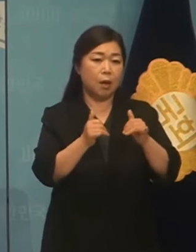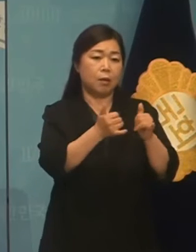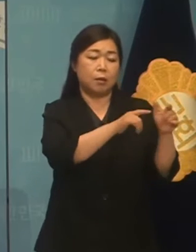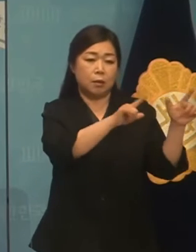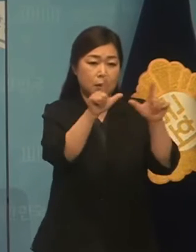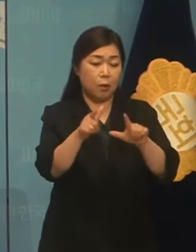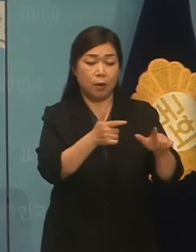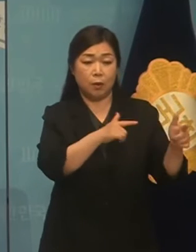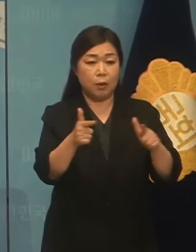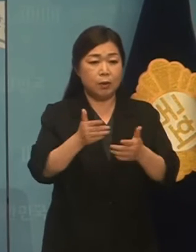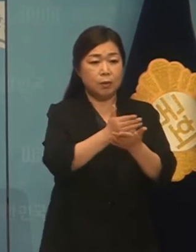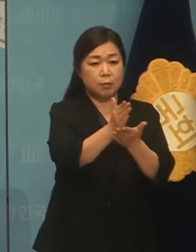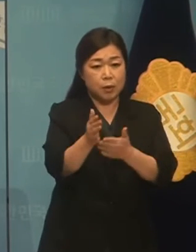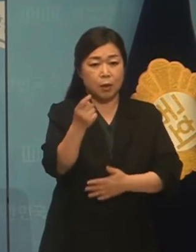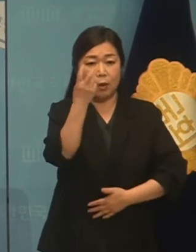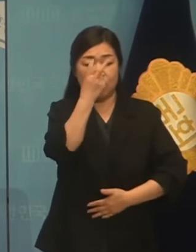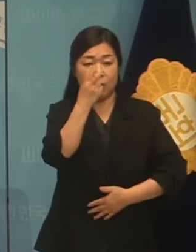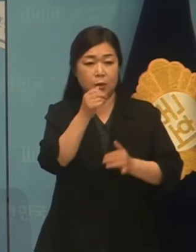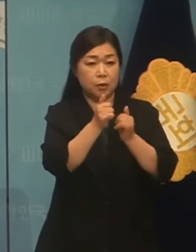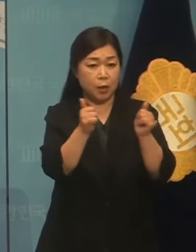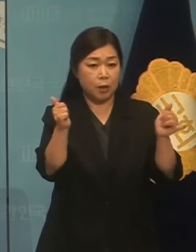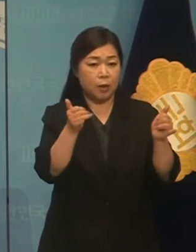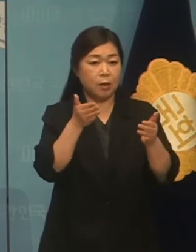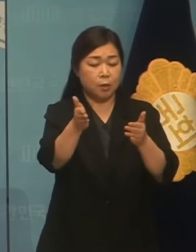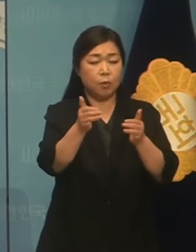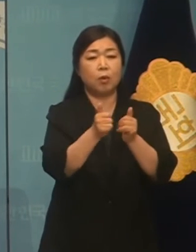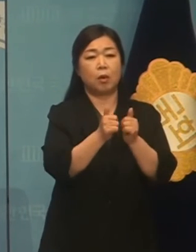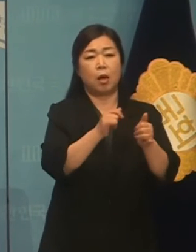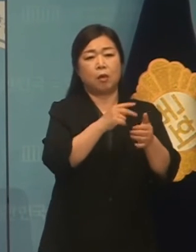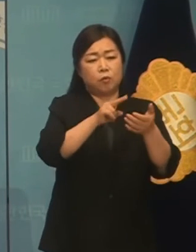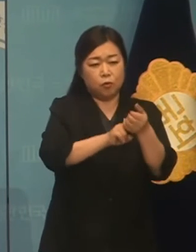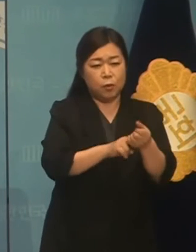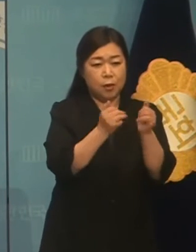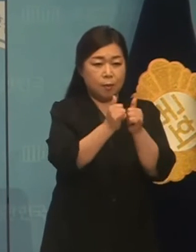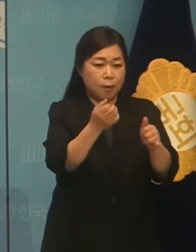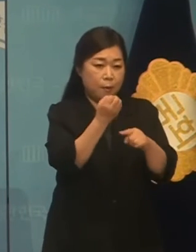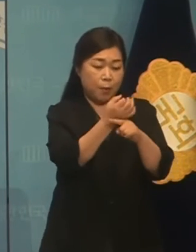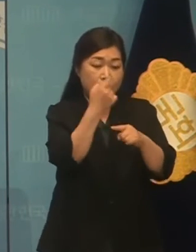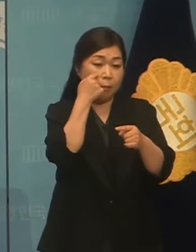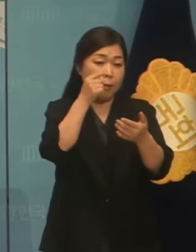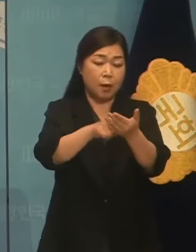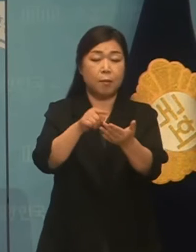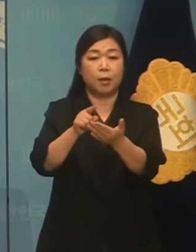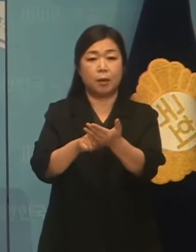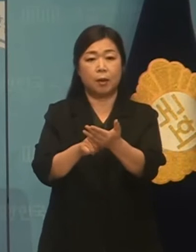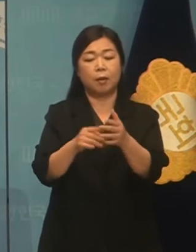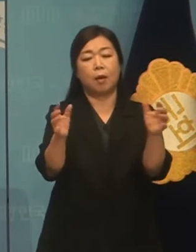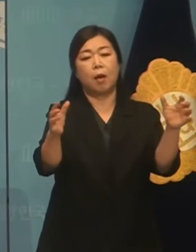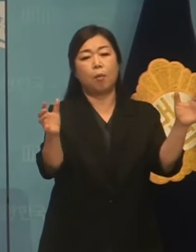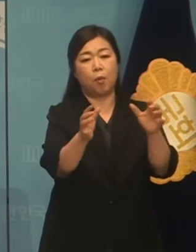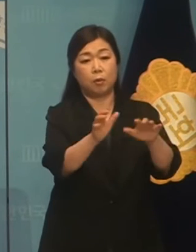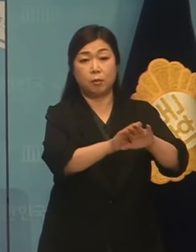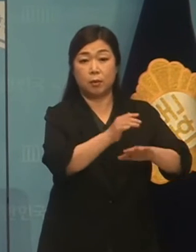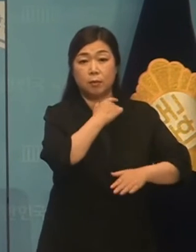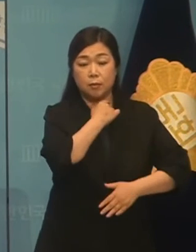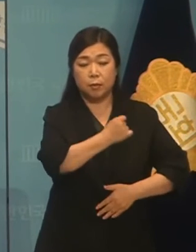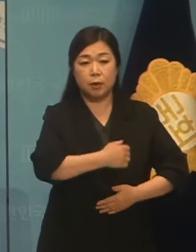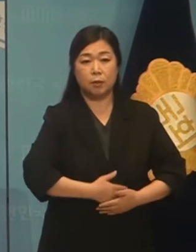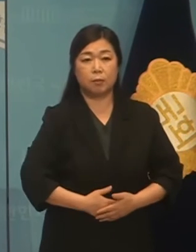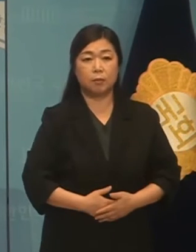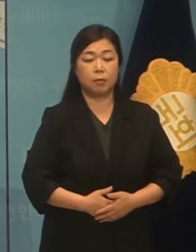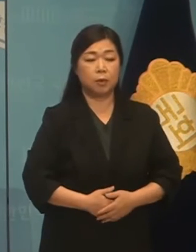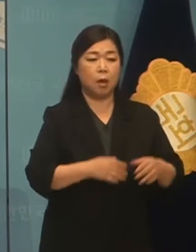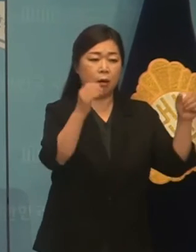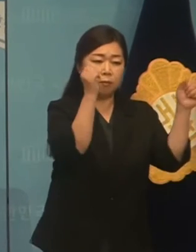분야의 검증된 전문가와 실력자들, 숨은 진주들을 다 찾아내서 한 곳에 모을 것입니다.